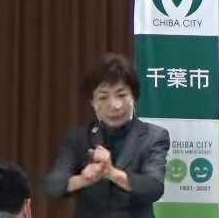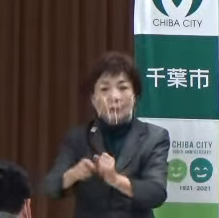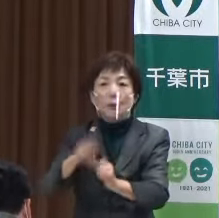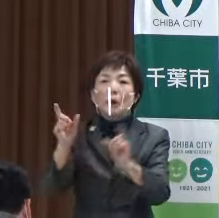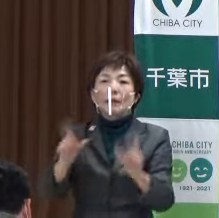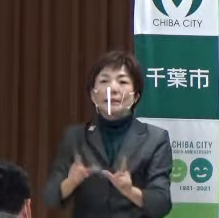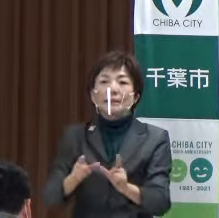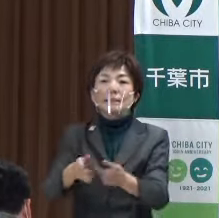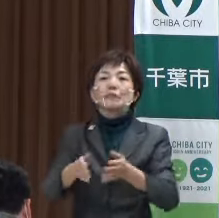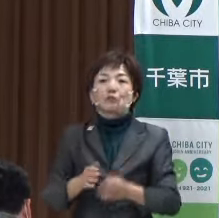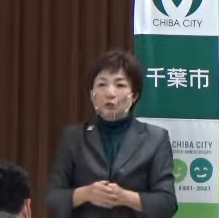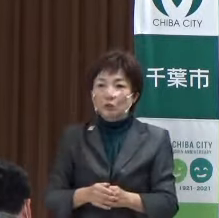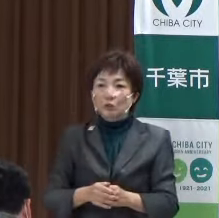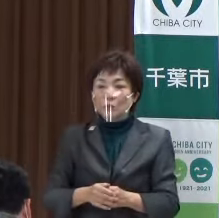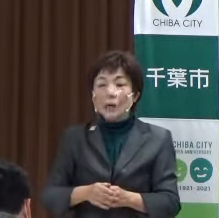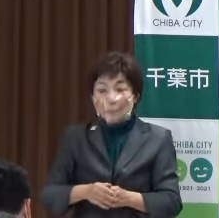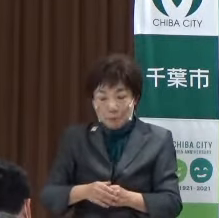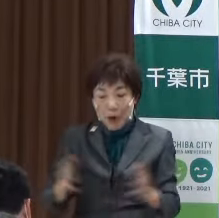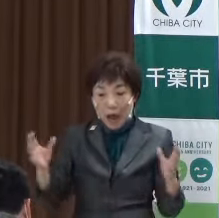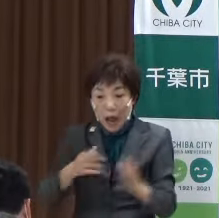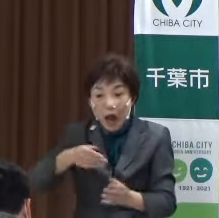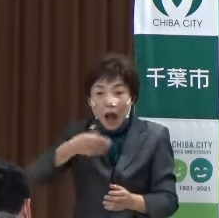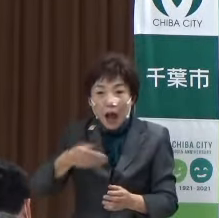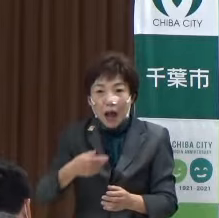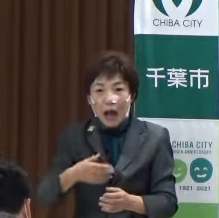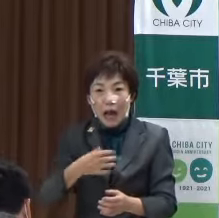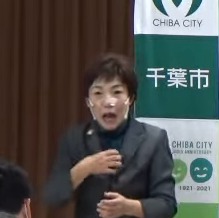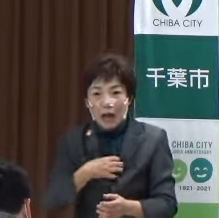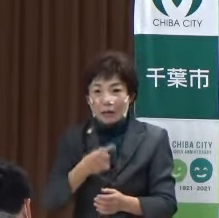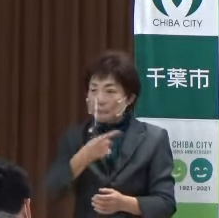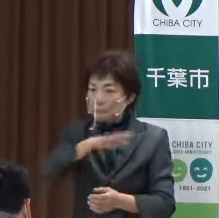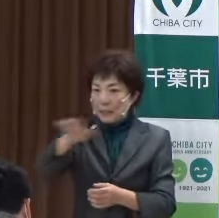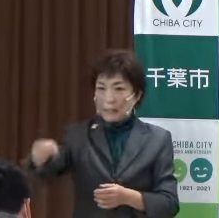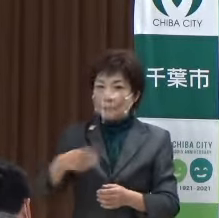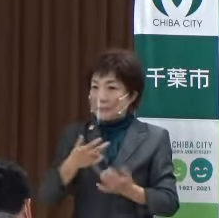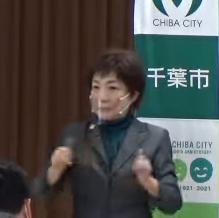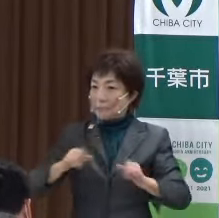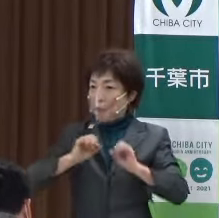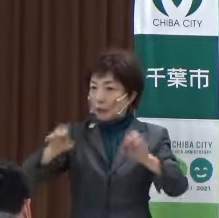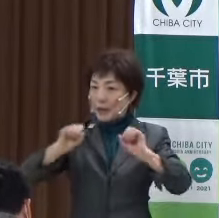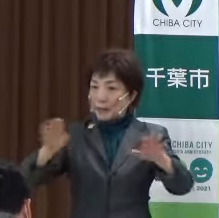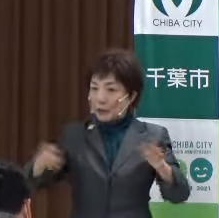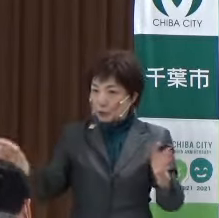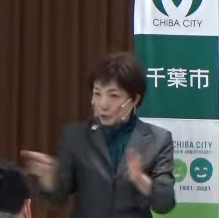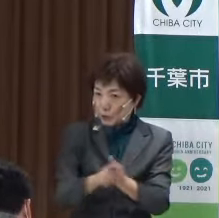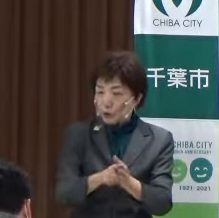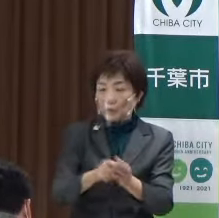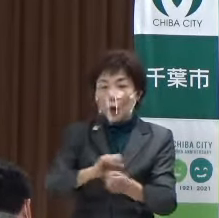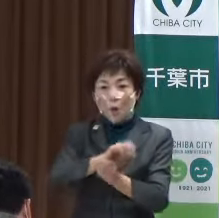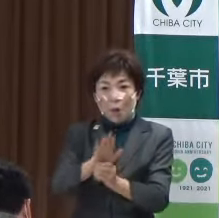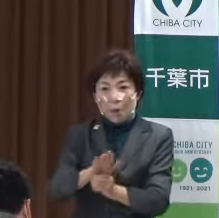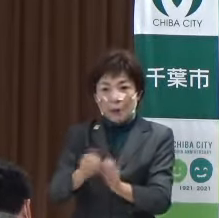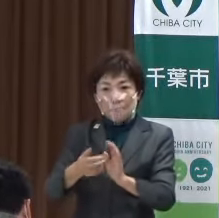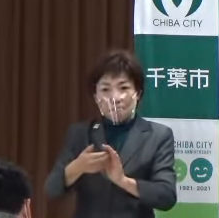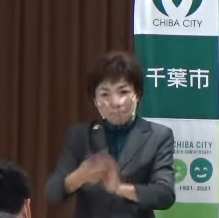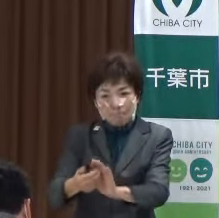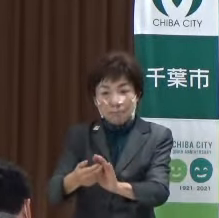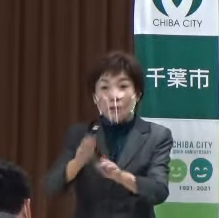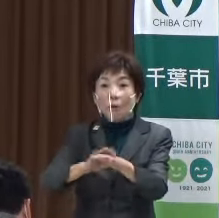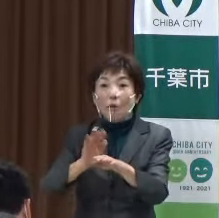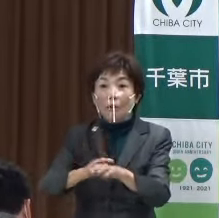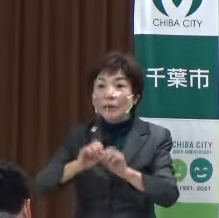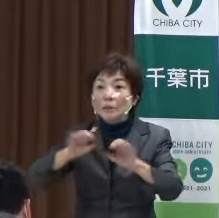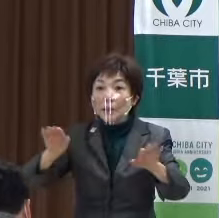ています。我々も会食のリスクというのをずっと市民の中でお伝えをして、感染防止対策を呼びかけてまいりました